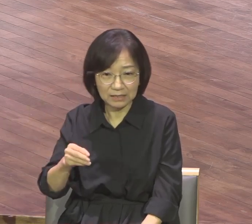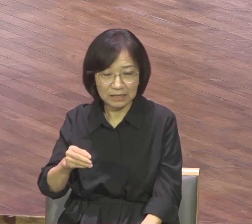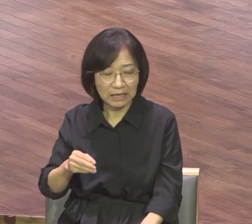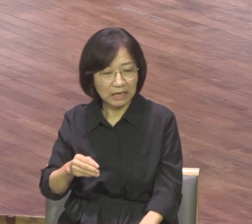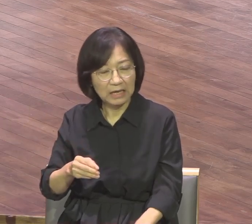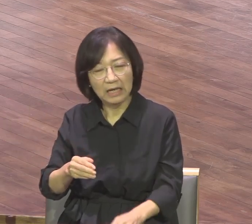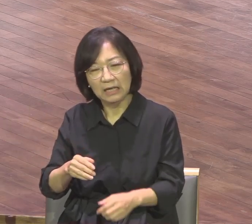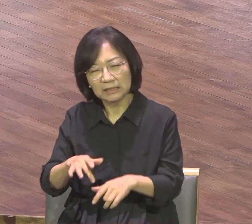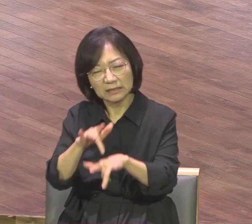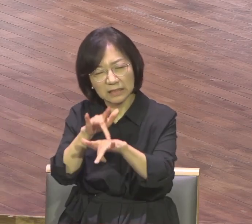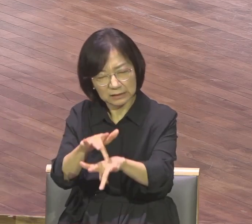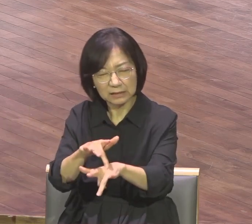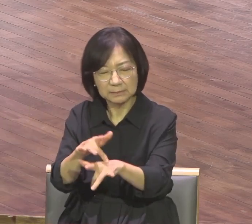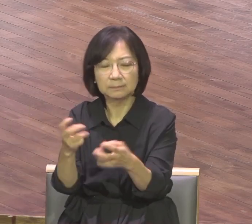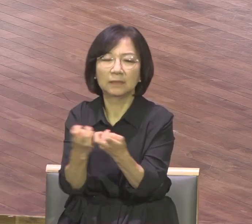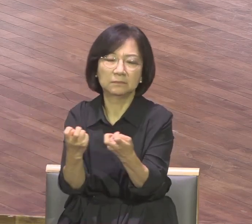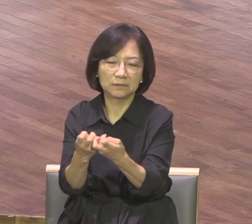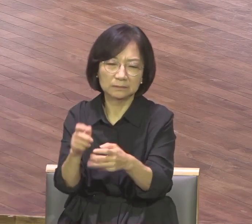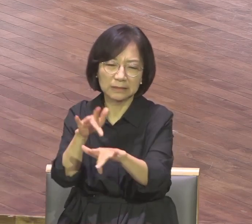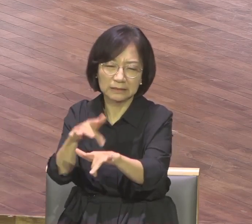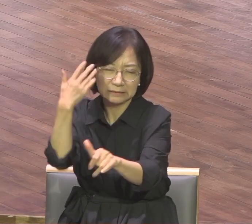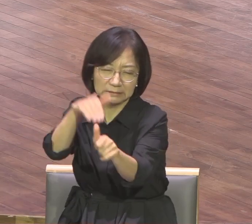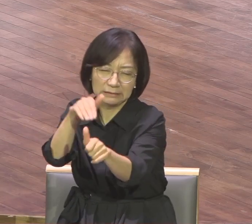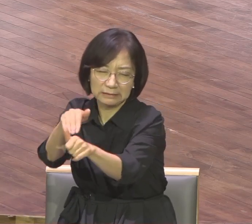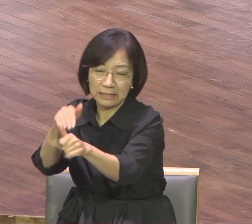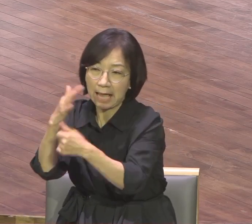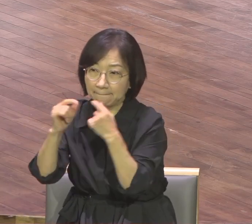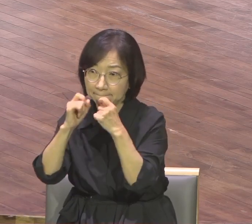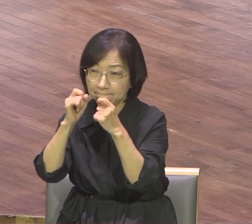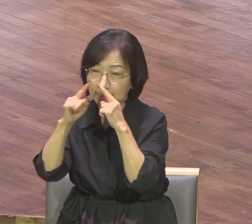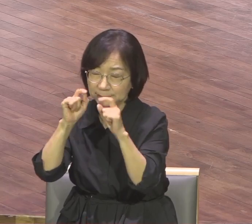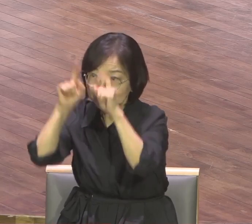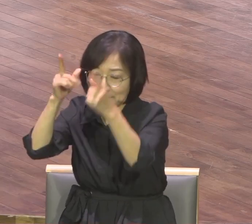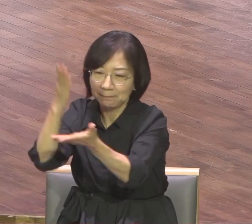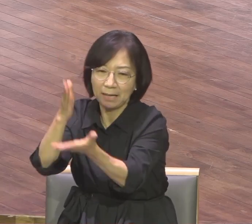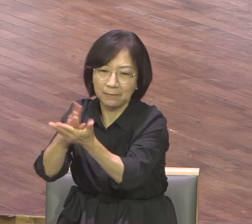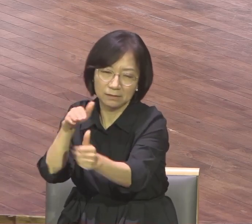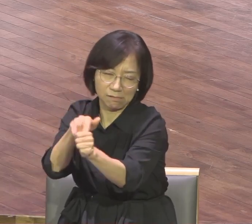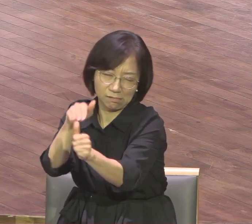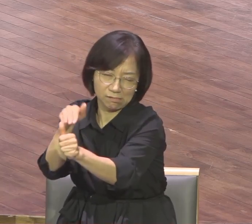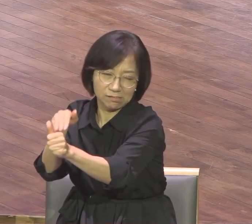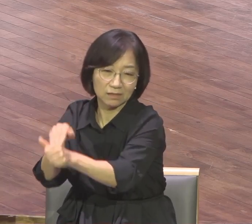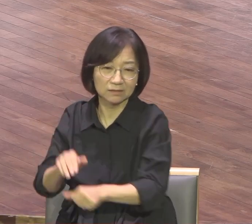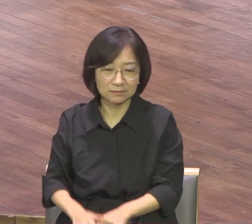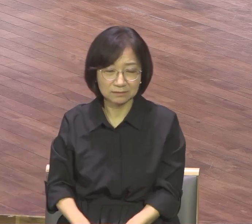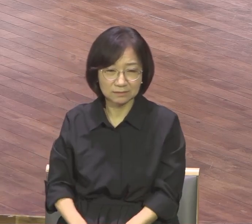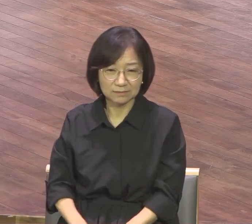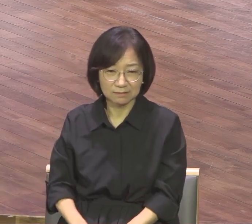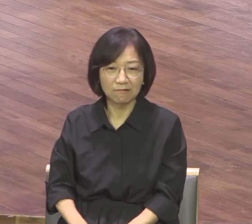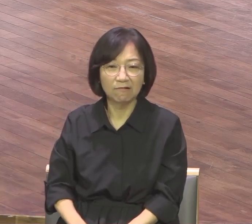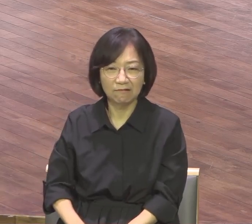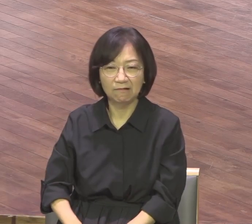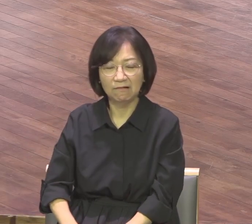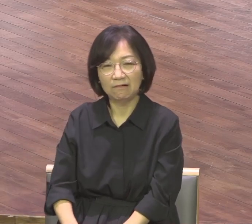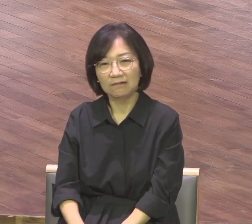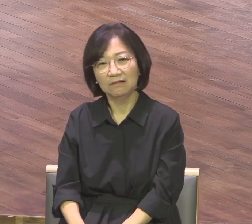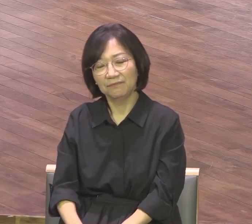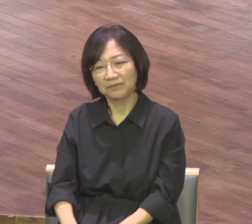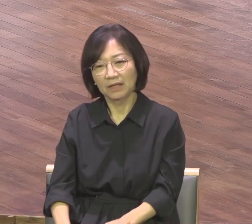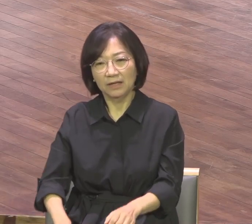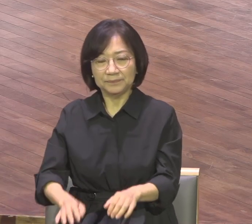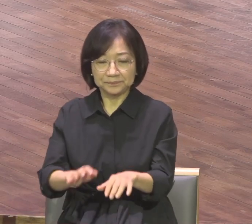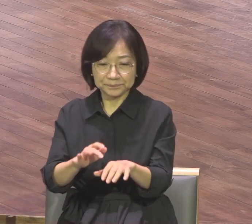이게 사단의 고도의 전략이요. 교회 오래 다닐수록 직분이 중요할수록 더 그래. 사단